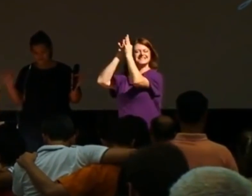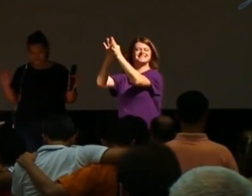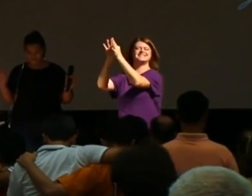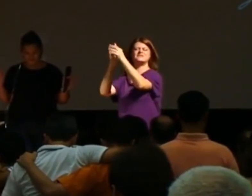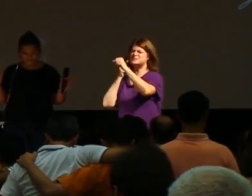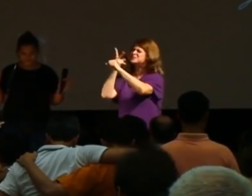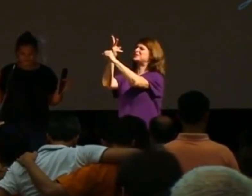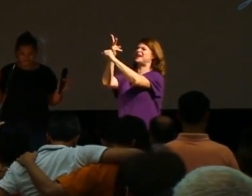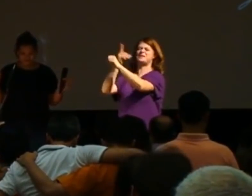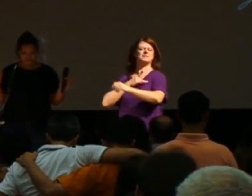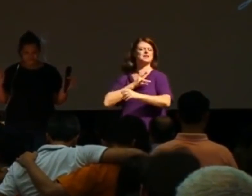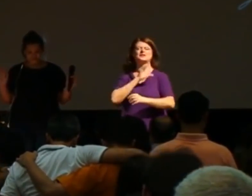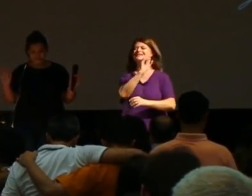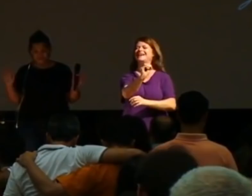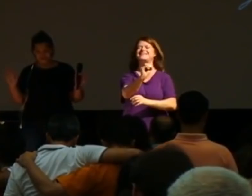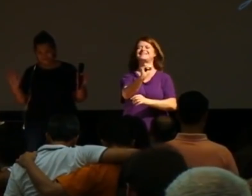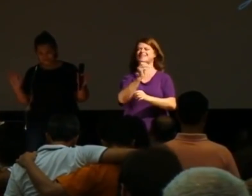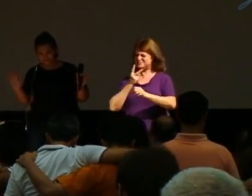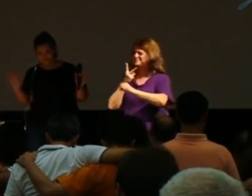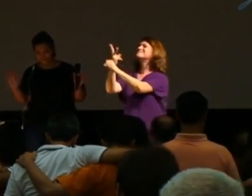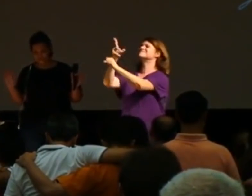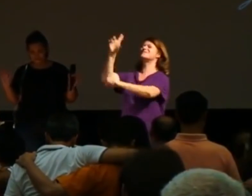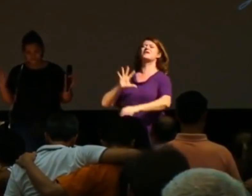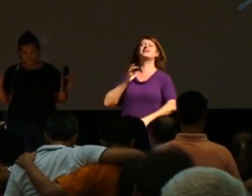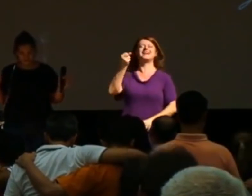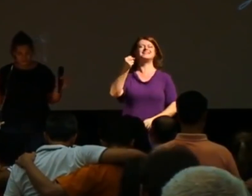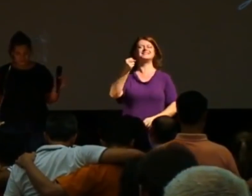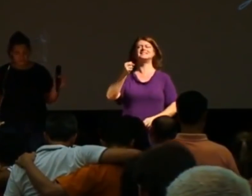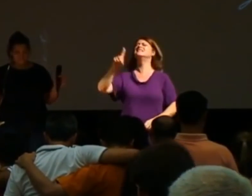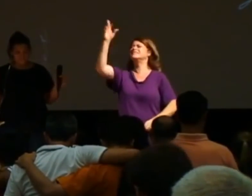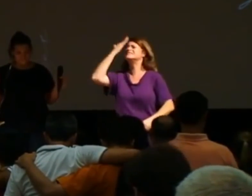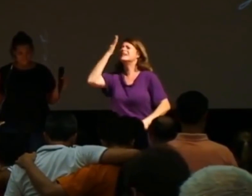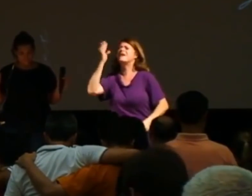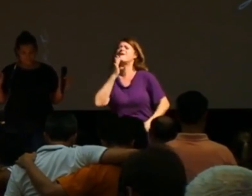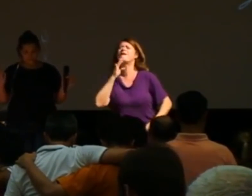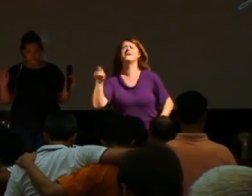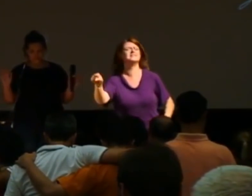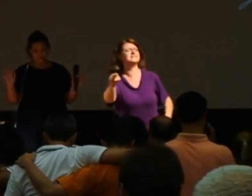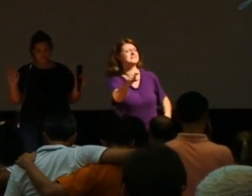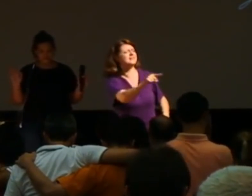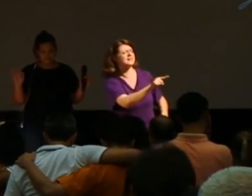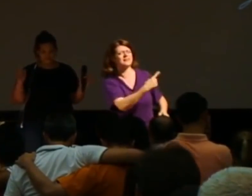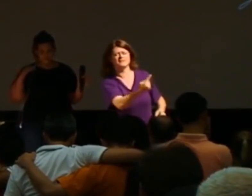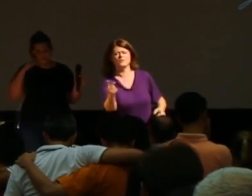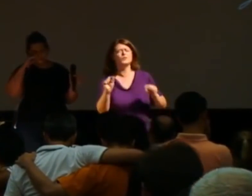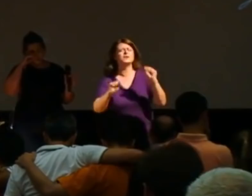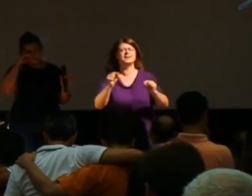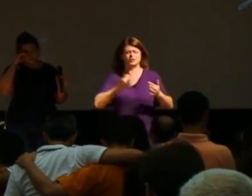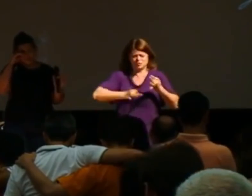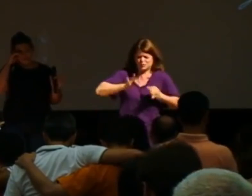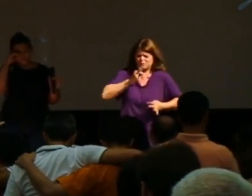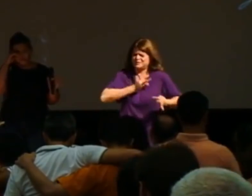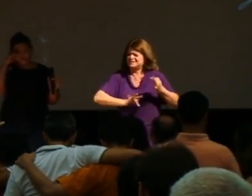estão doloridos e como dói mexer em algumas coisas que ficaram no passado. São